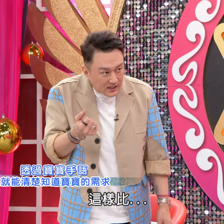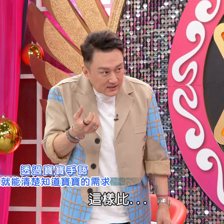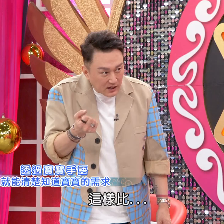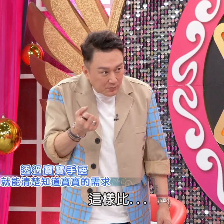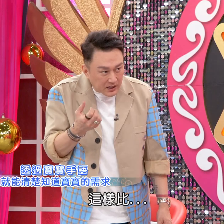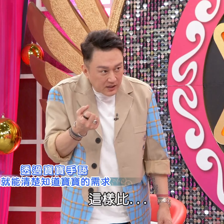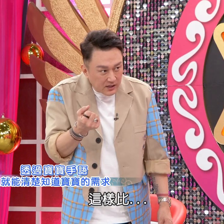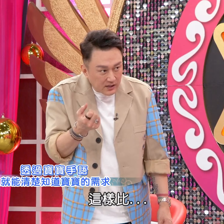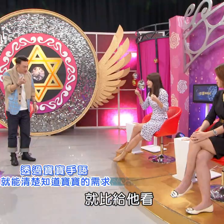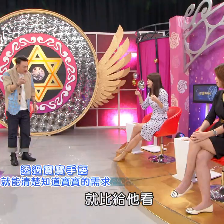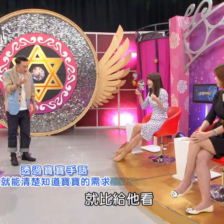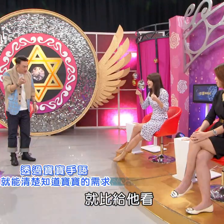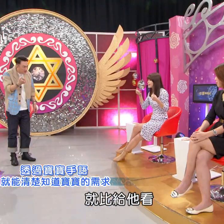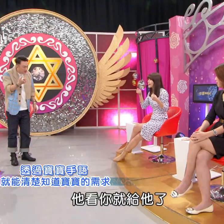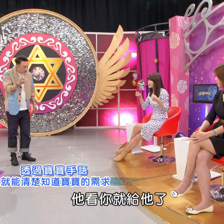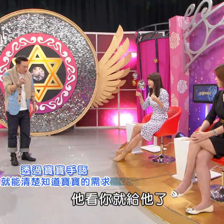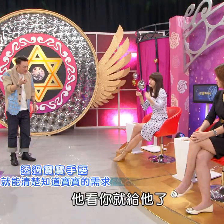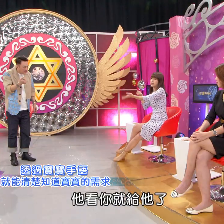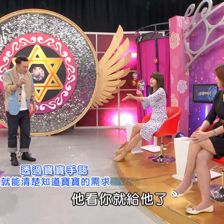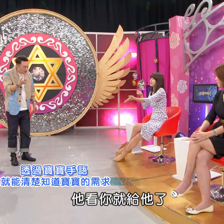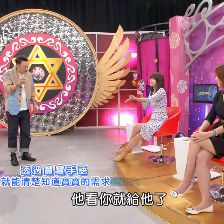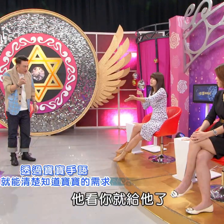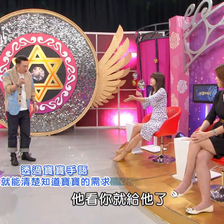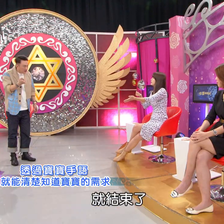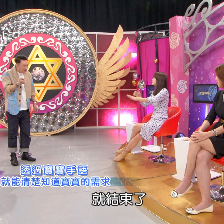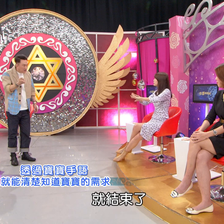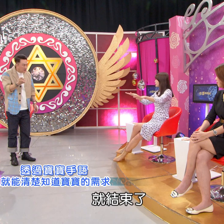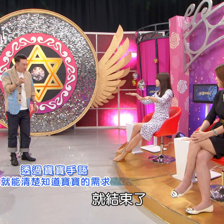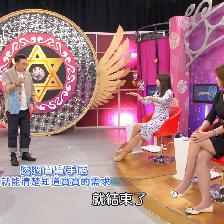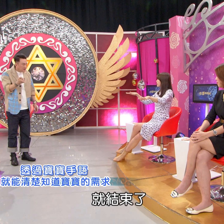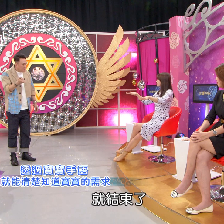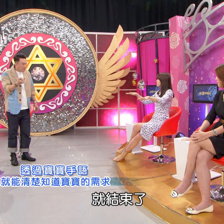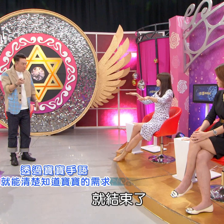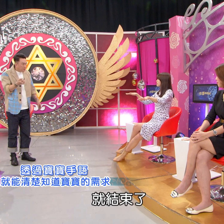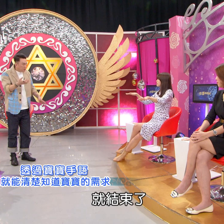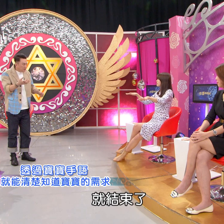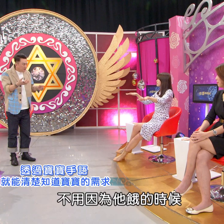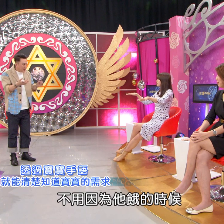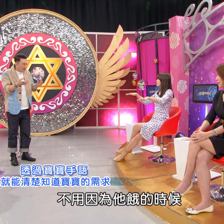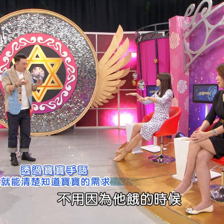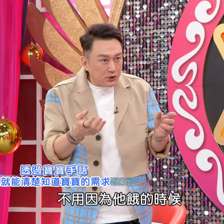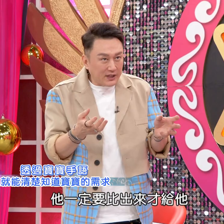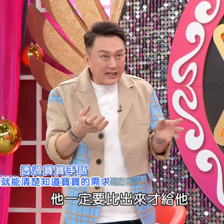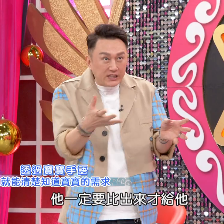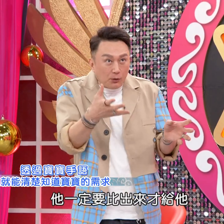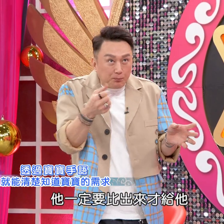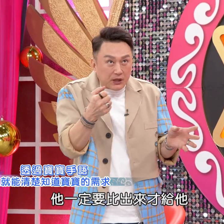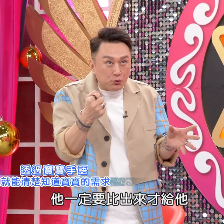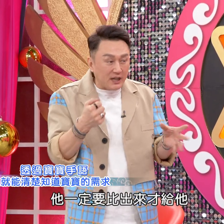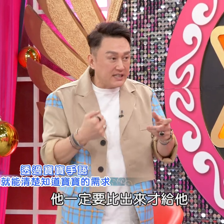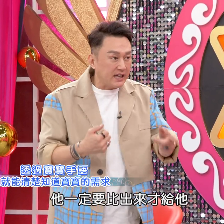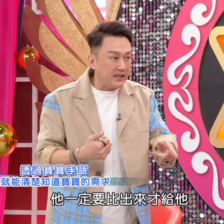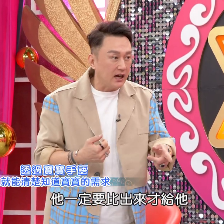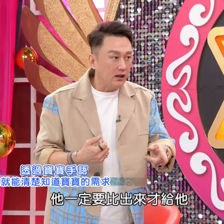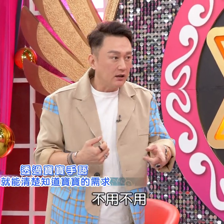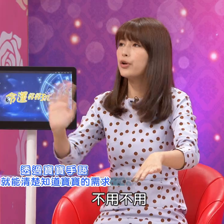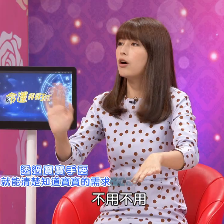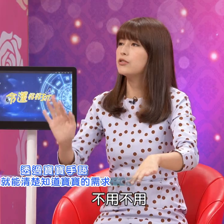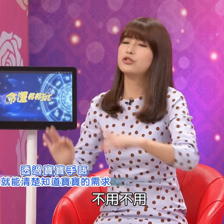這樣比就比給她看她看到妳就給她了就結束了不用因為她餓的時候她一定要比出來才給她不用不用妳就